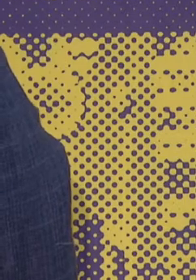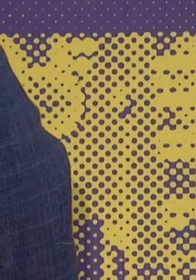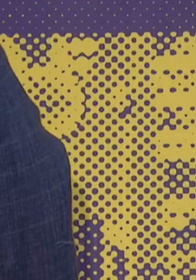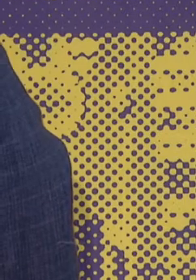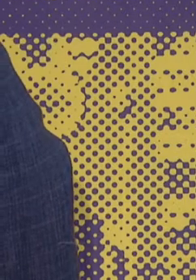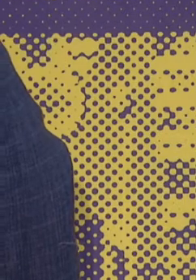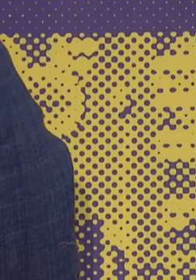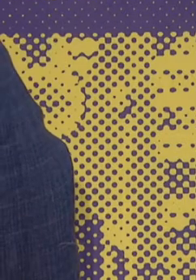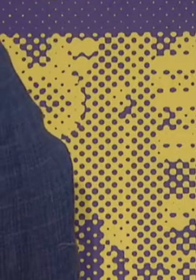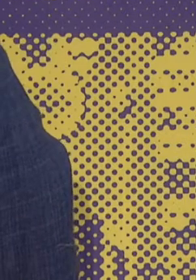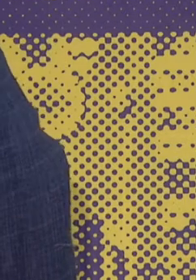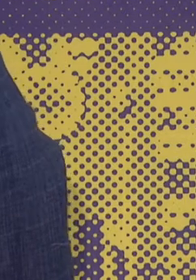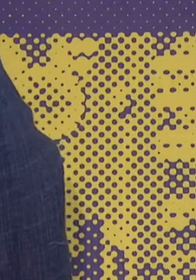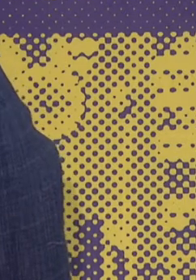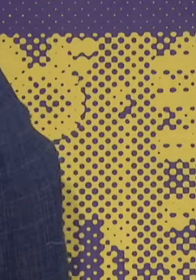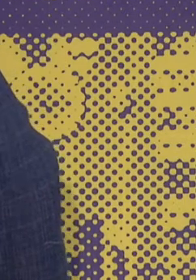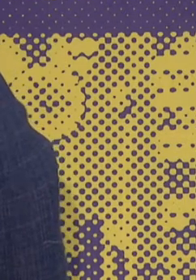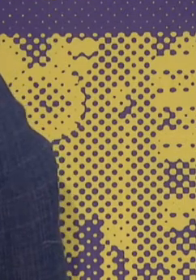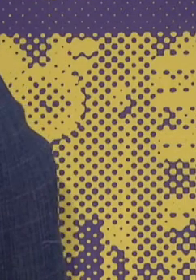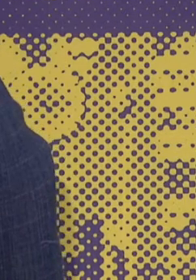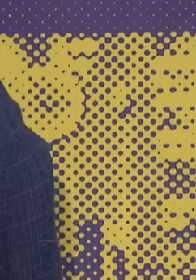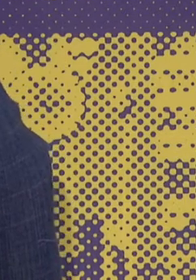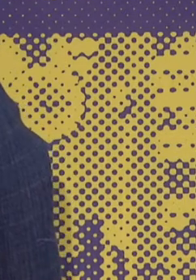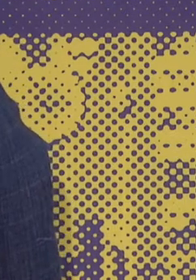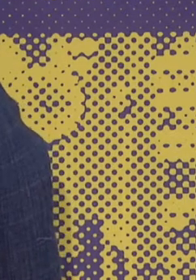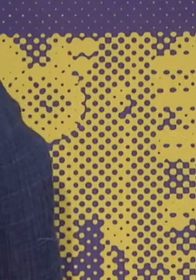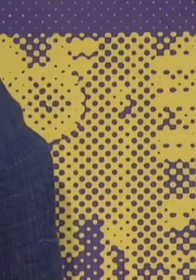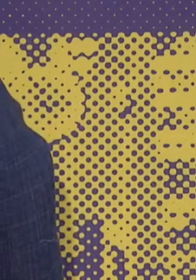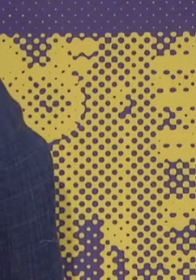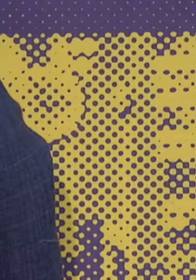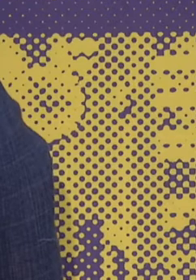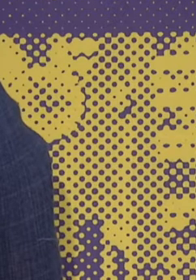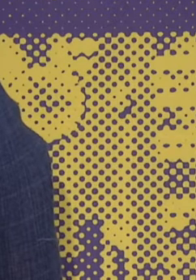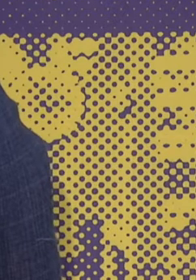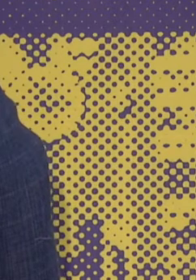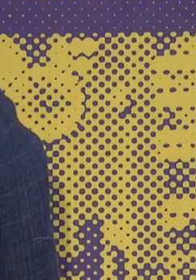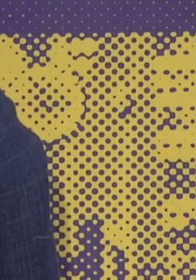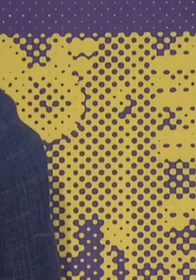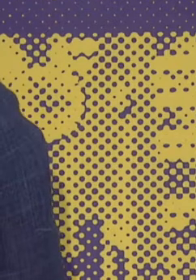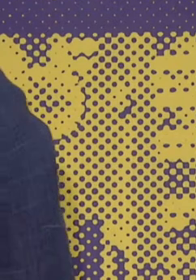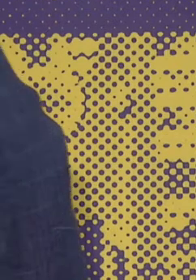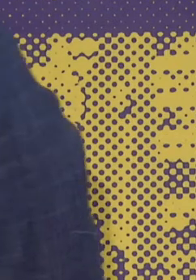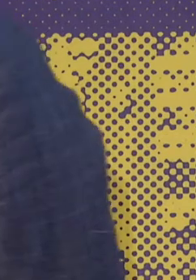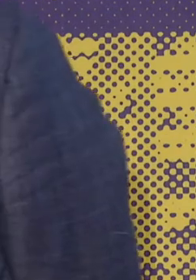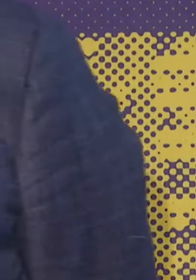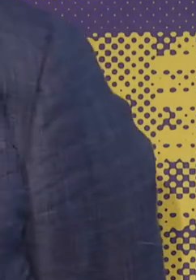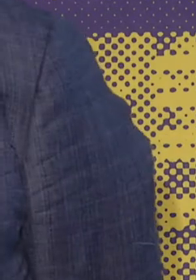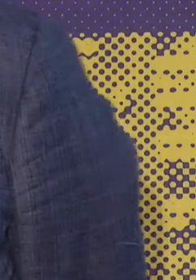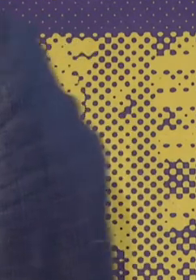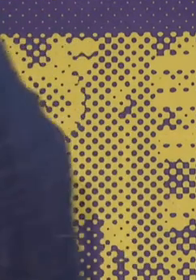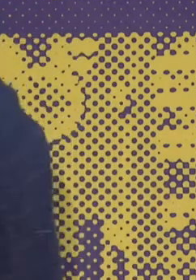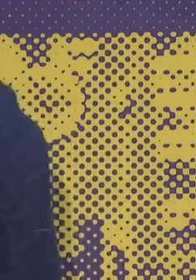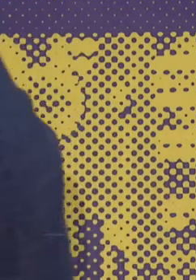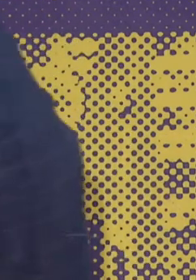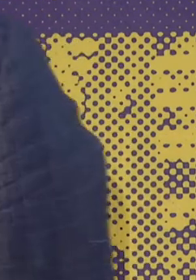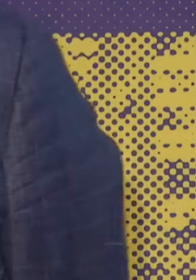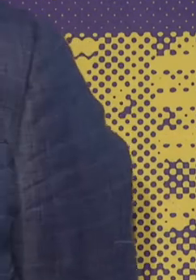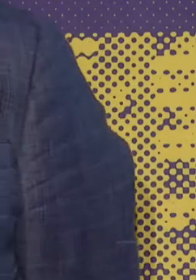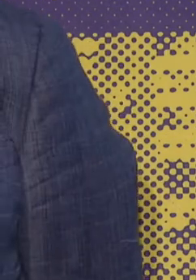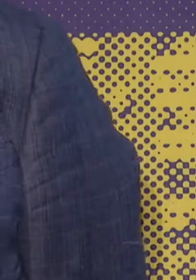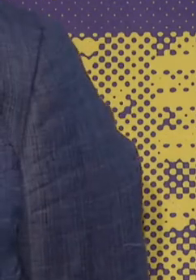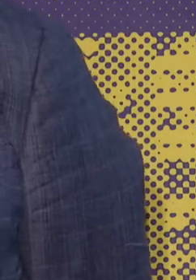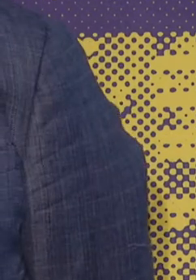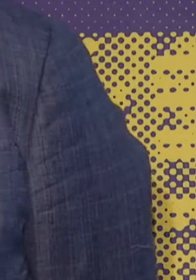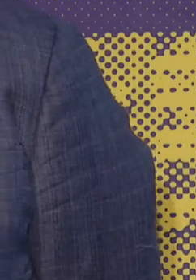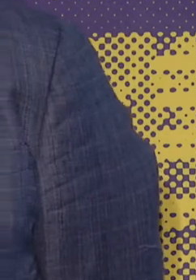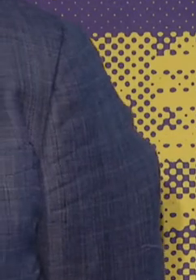rätt. Och ibland så kan det bero på att våra strukturer är sådana att vi slår hårt, väldigt hårt ner när någon gör